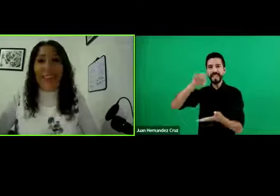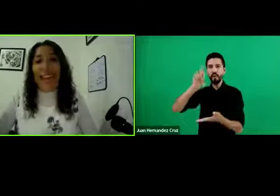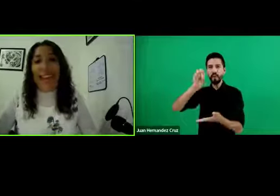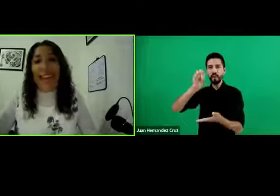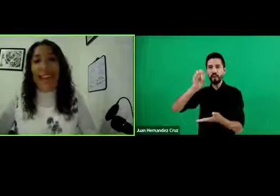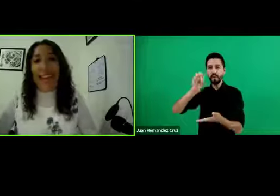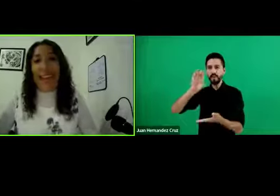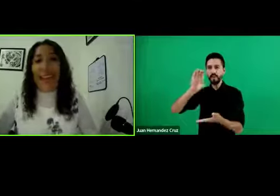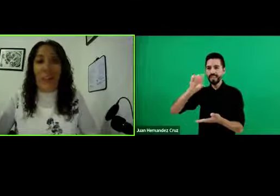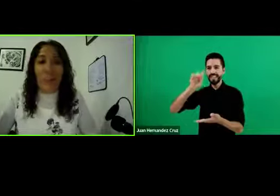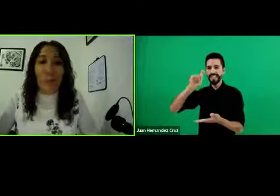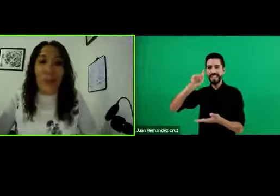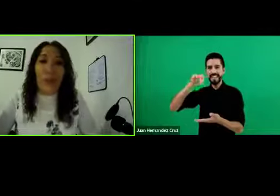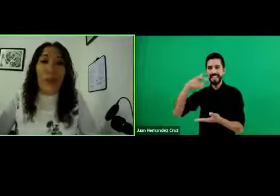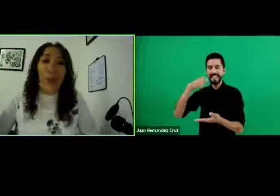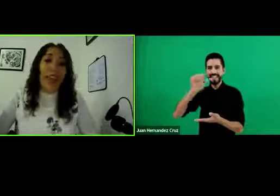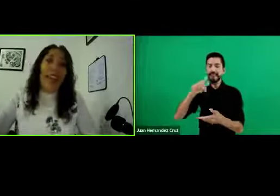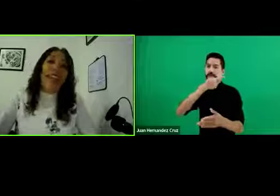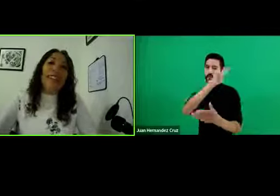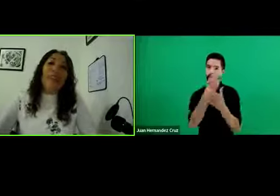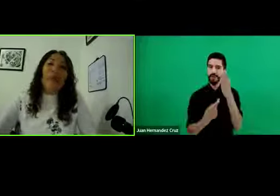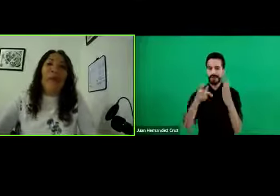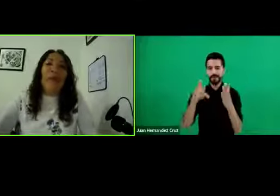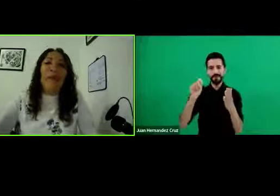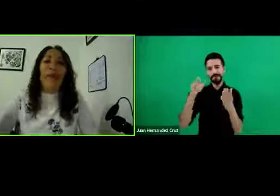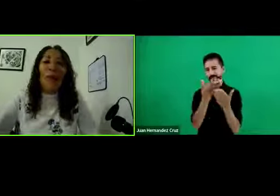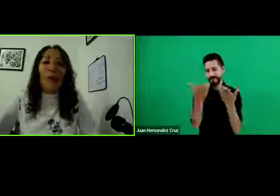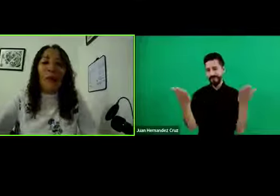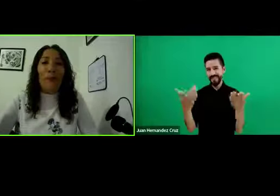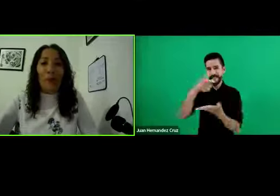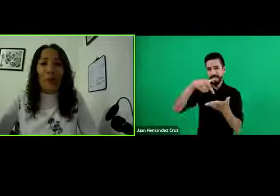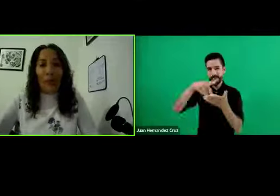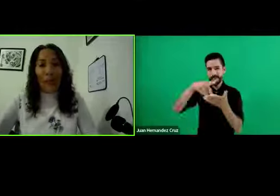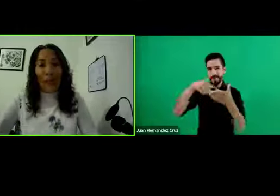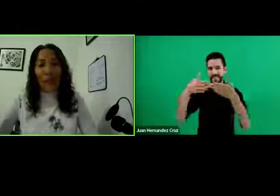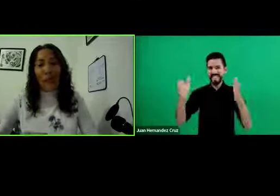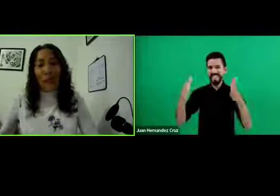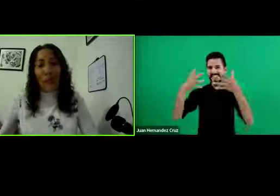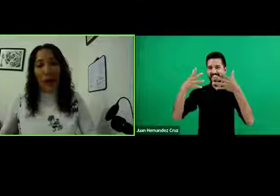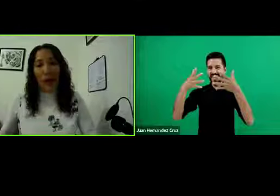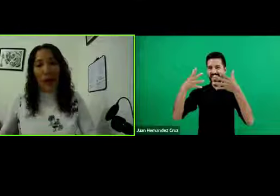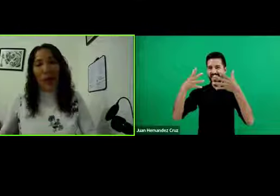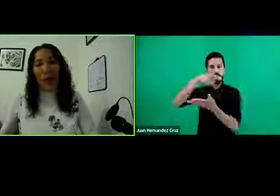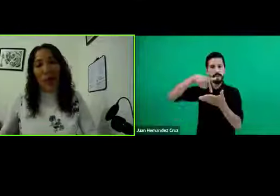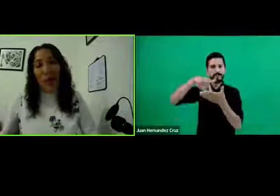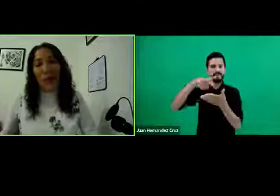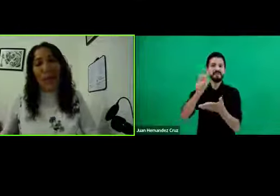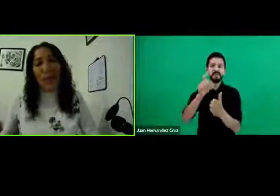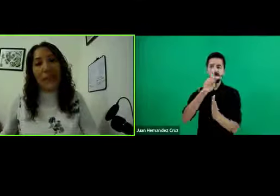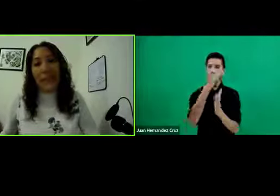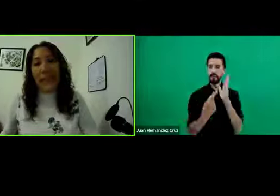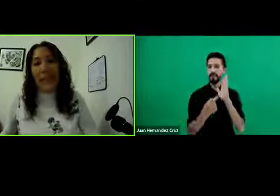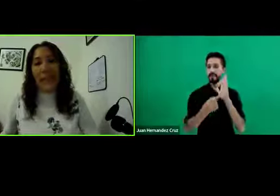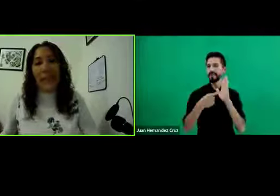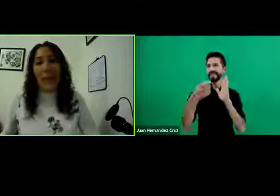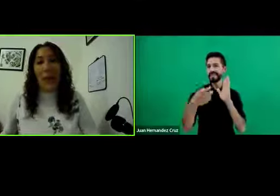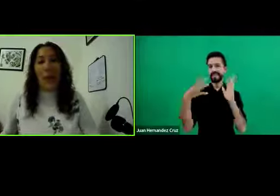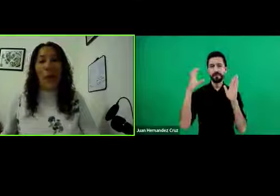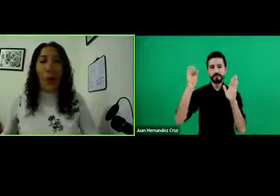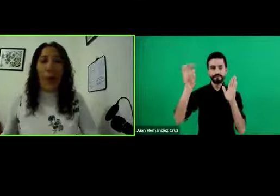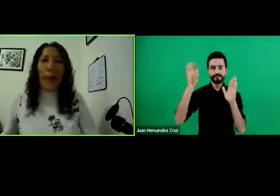más de Neuroespacio. Este programa de Neuroespacio es un programa muy